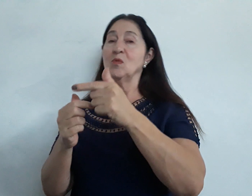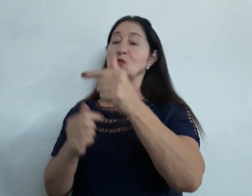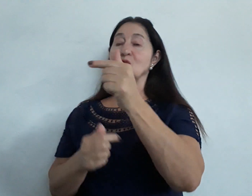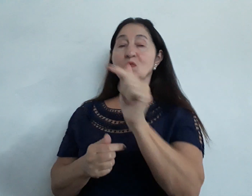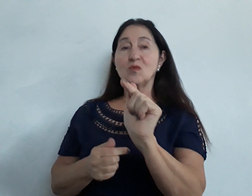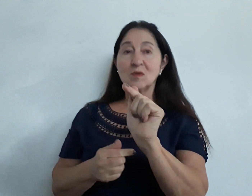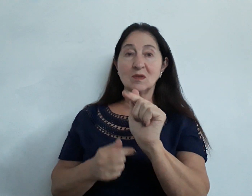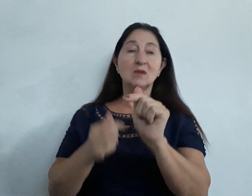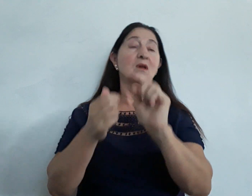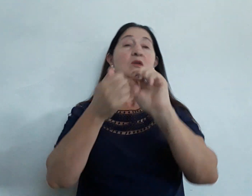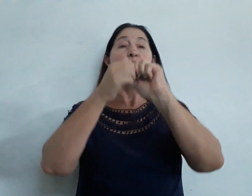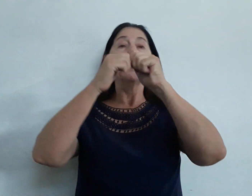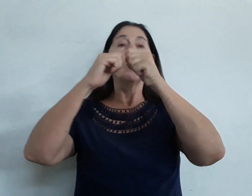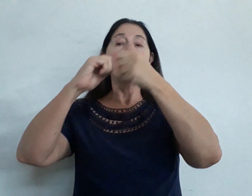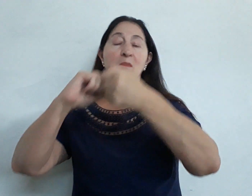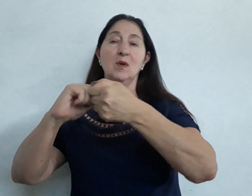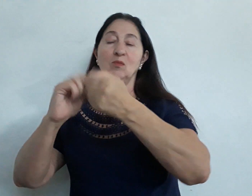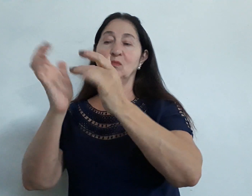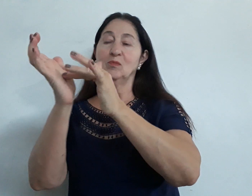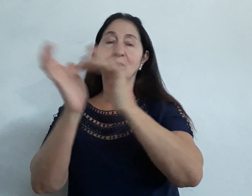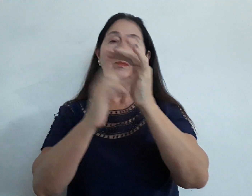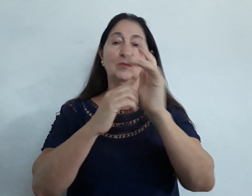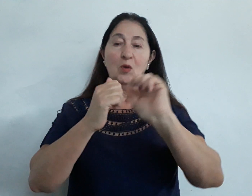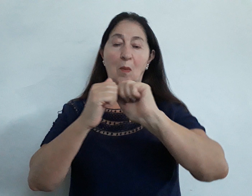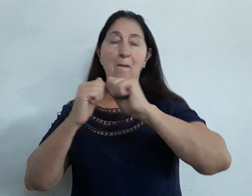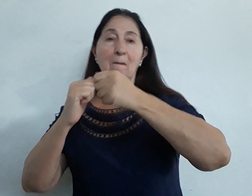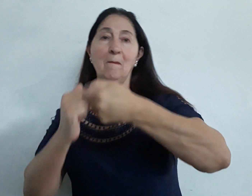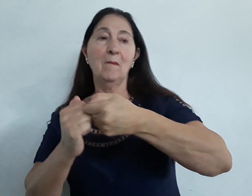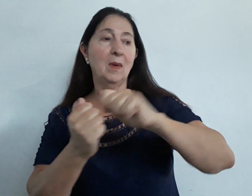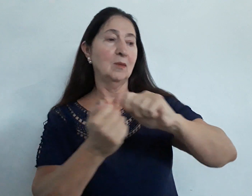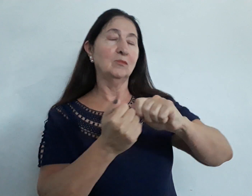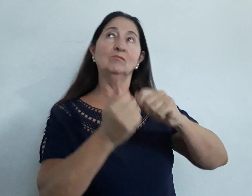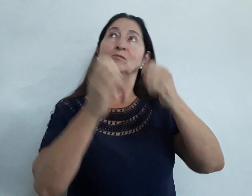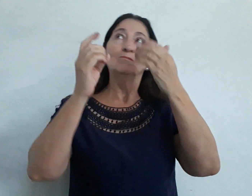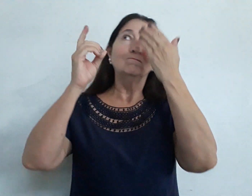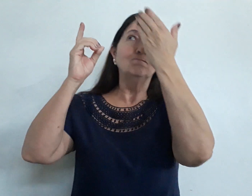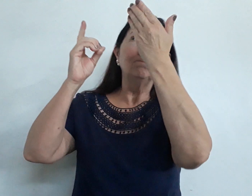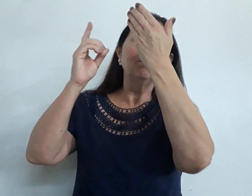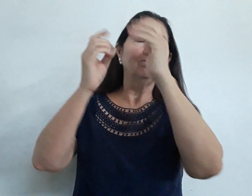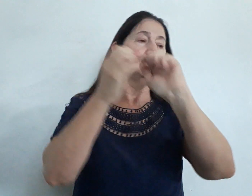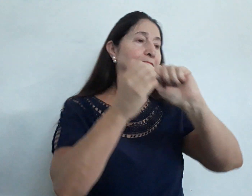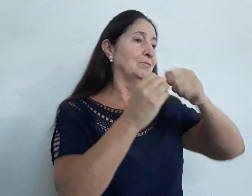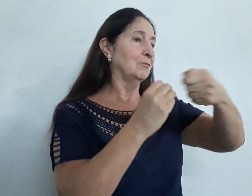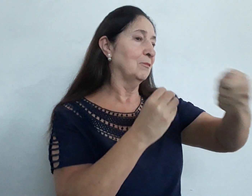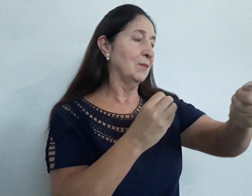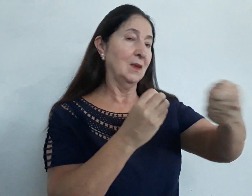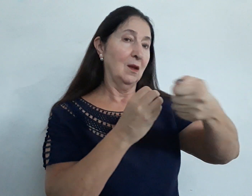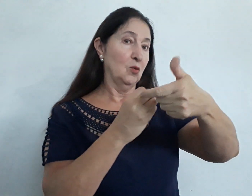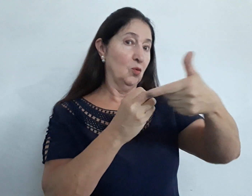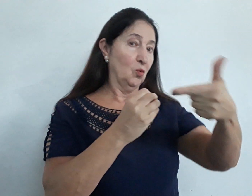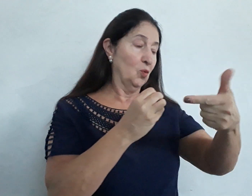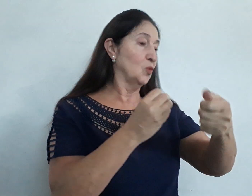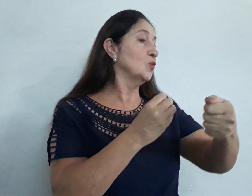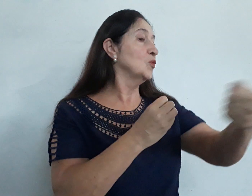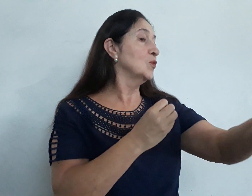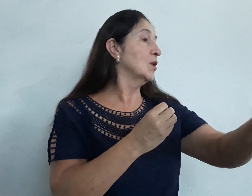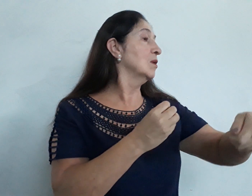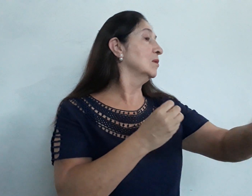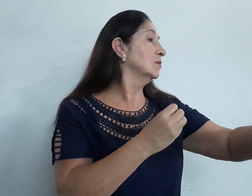graças, partiu-os e ia dando aos seus discípulos para que os distribuíssem. Quem faz o milagre é Deus. Depois Deus